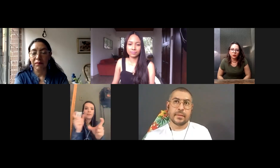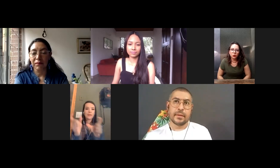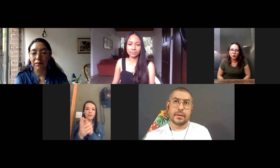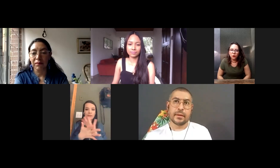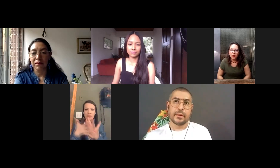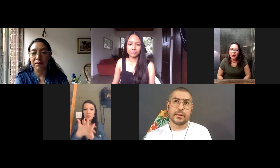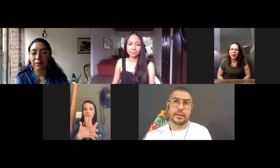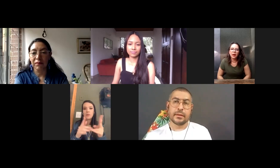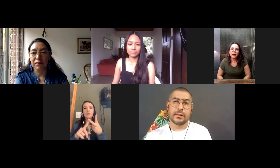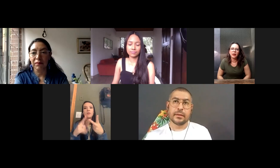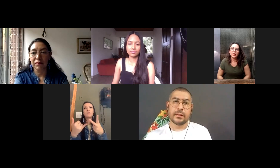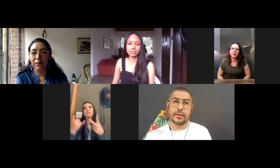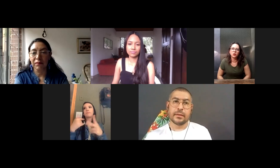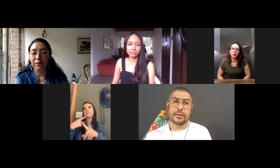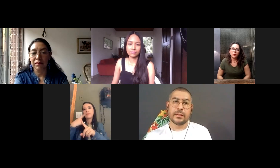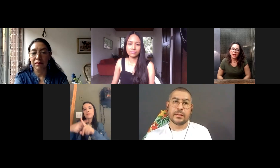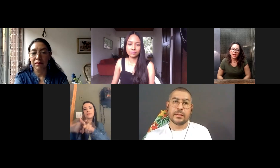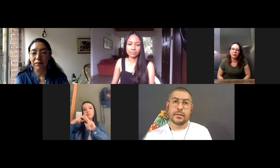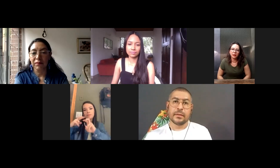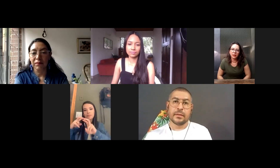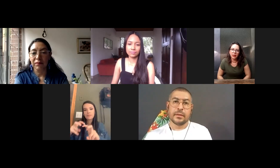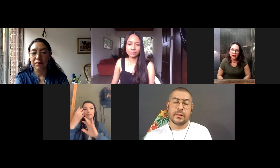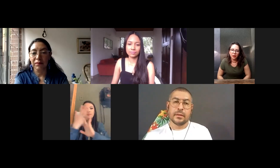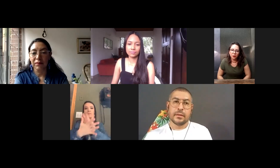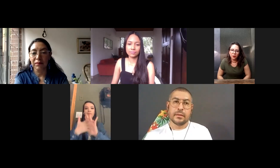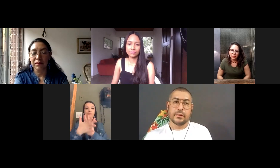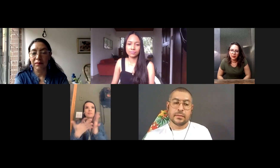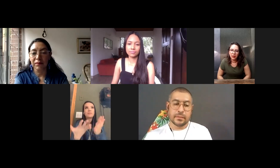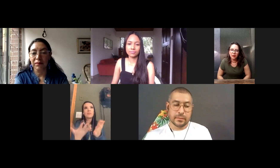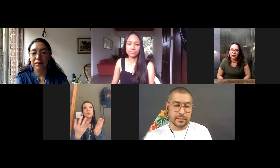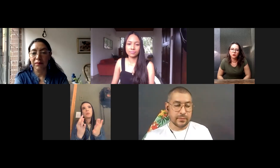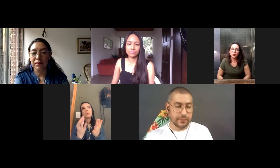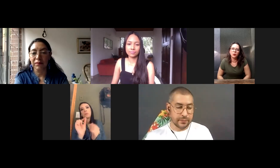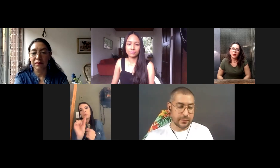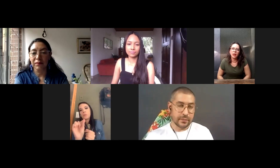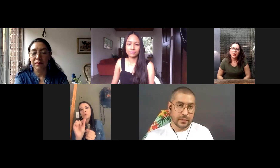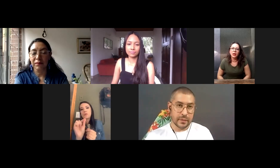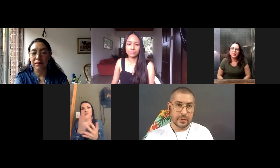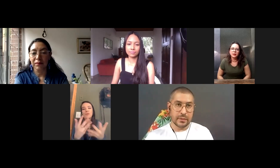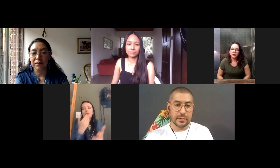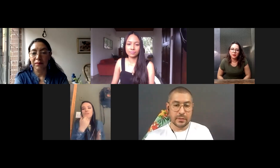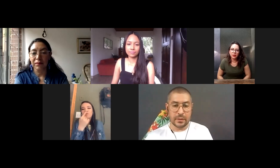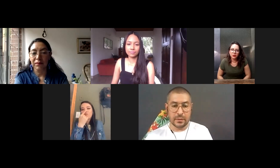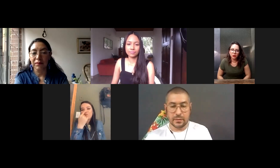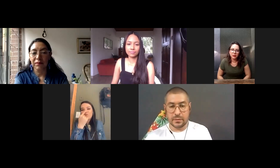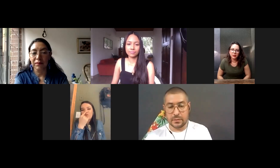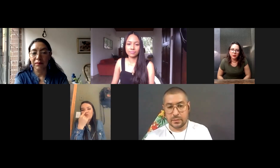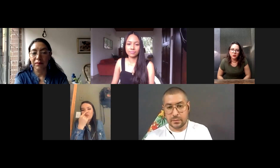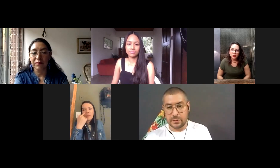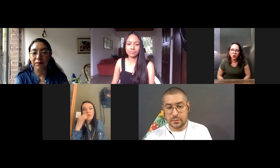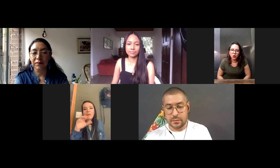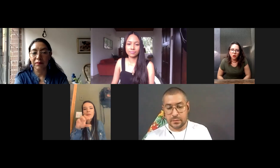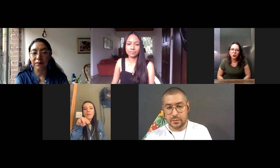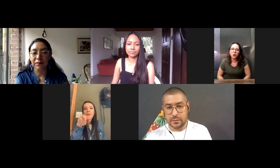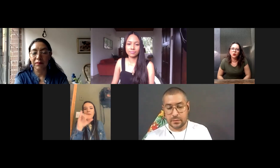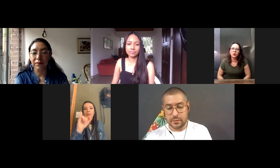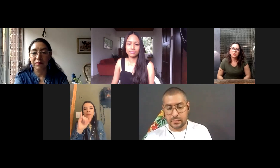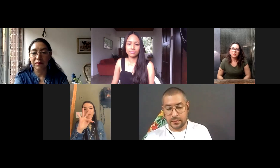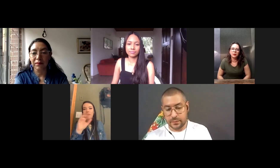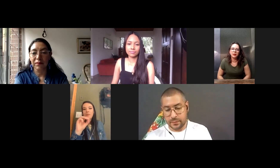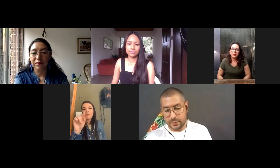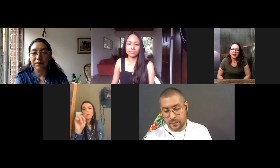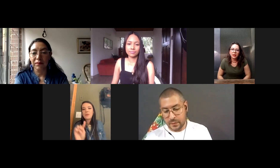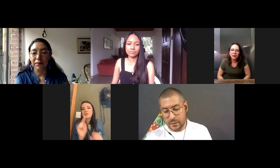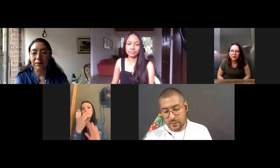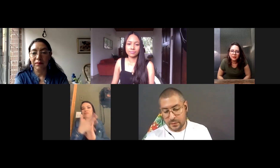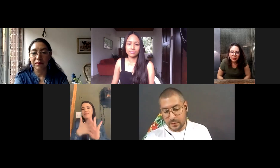cualquier duda sobre la gramática de la lengua de señas, sobre las investigaciones que menciono, o si